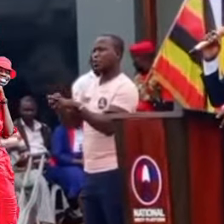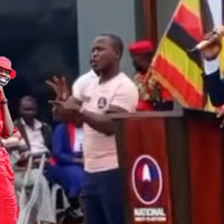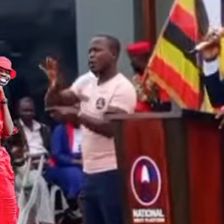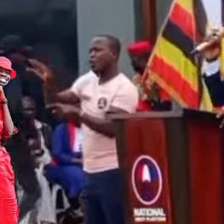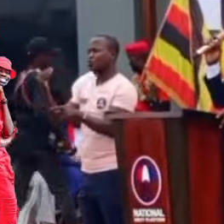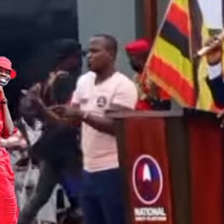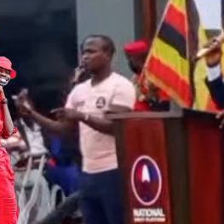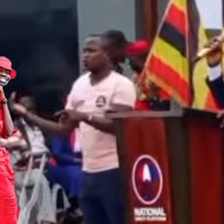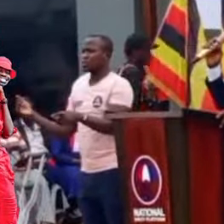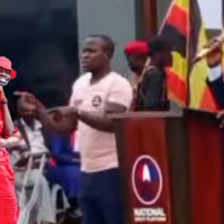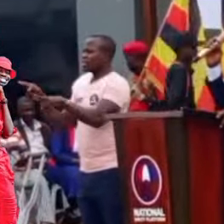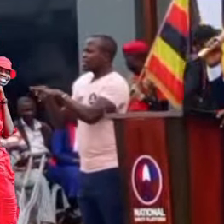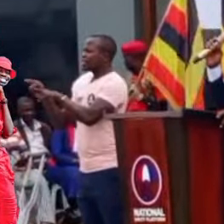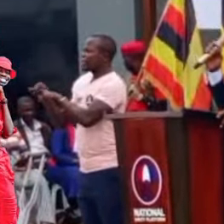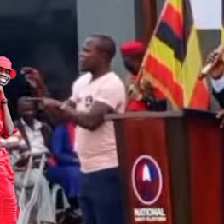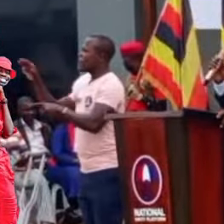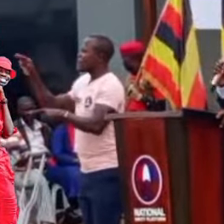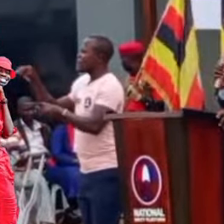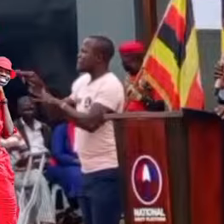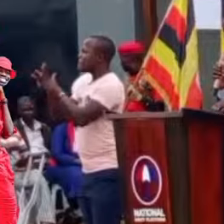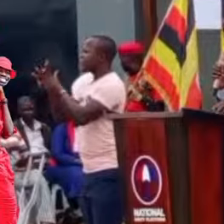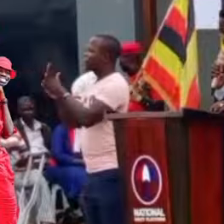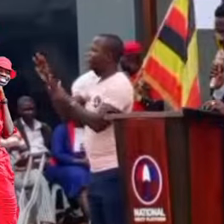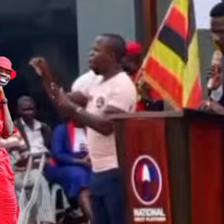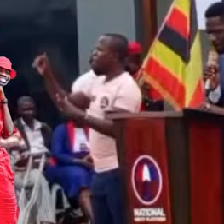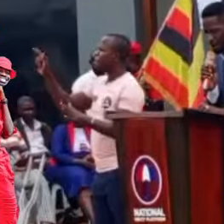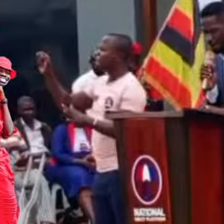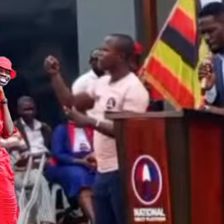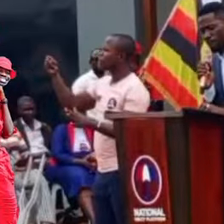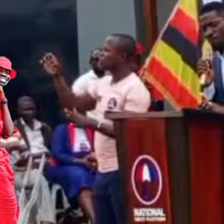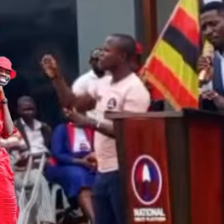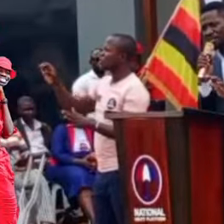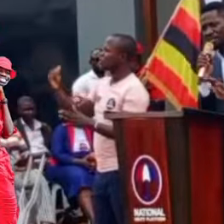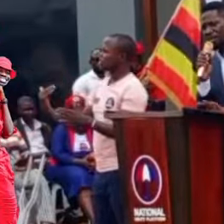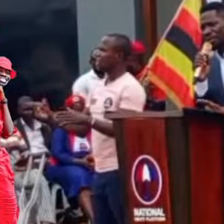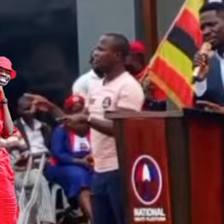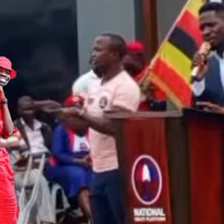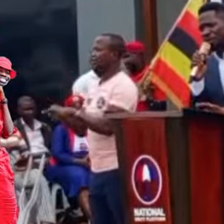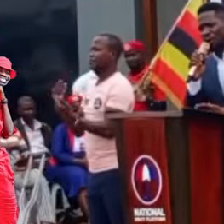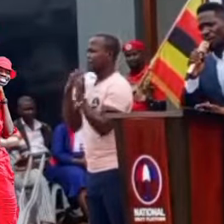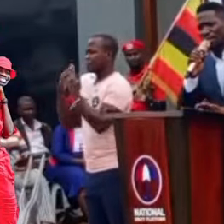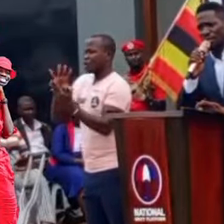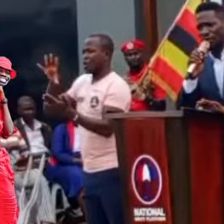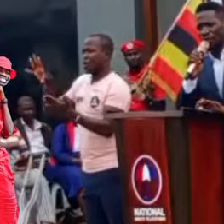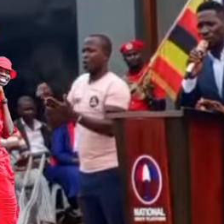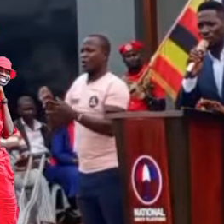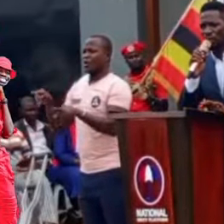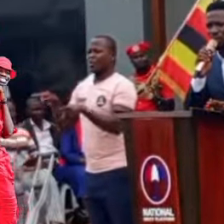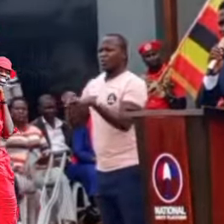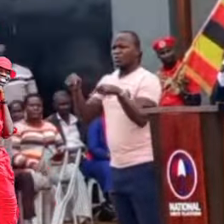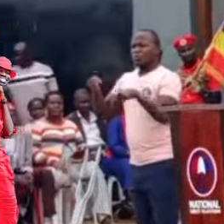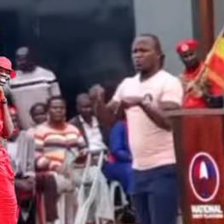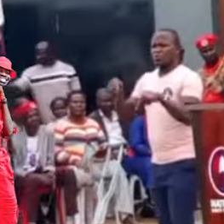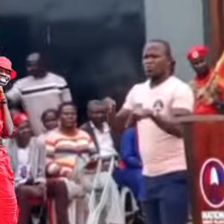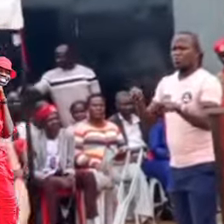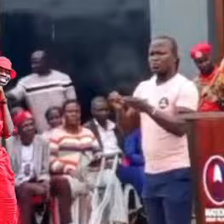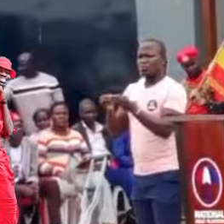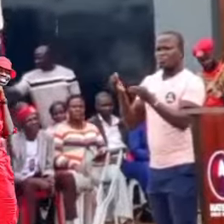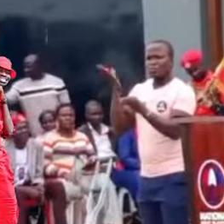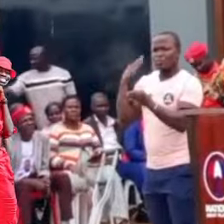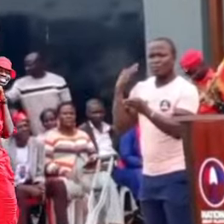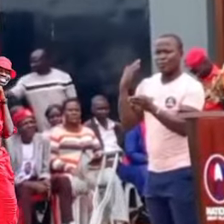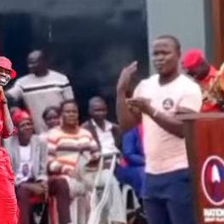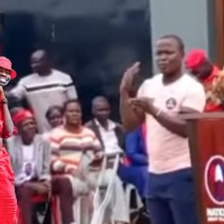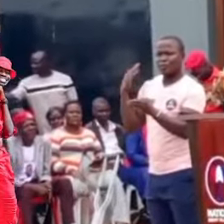bonnabona n'omwana oyo Matthew gwe nalabyeko mwebale nnyo mwebalire ddala basibo ne bannyabo newankubadde leero olunaku lw'abaganda